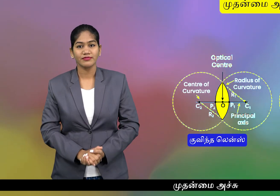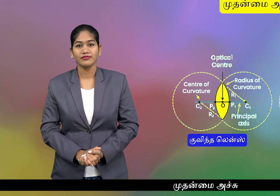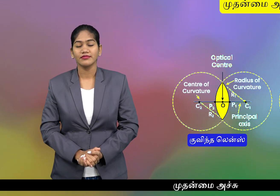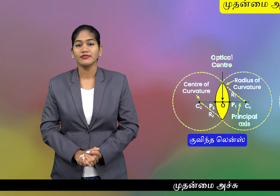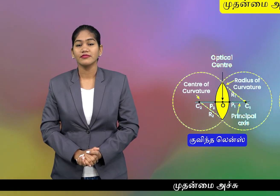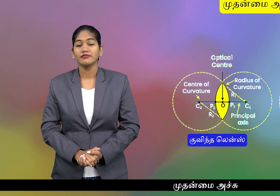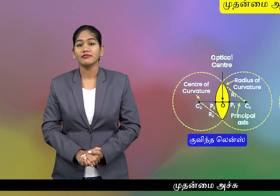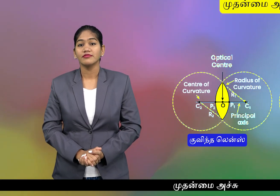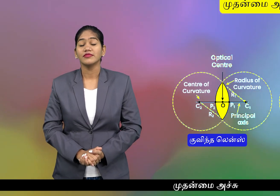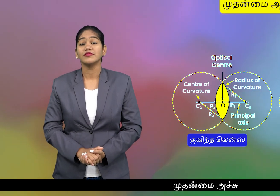முதன்மை அச்சு,